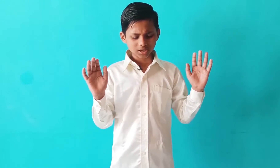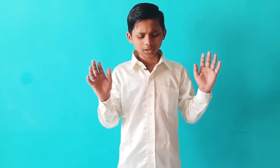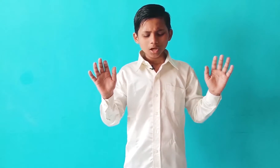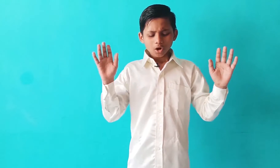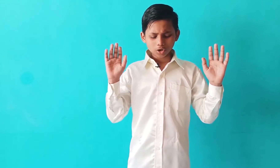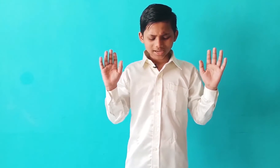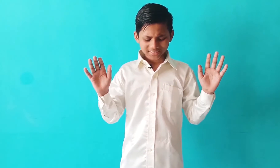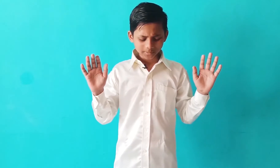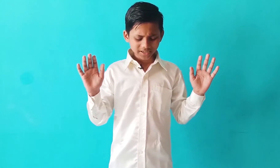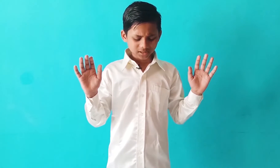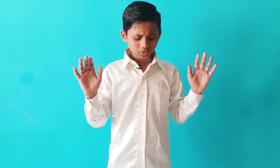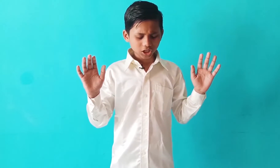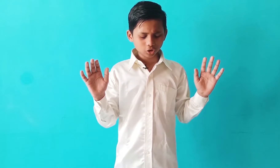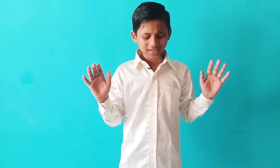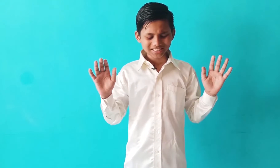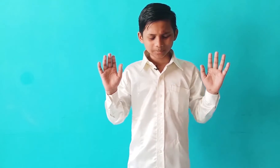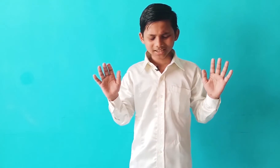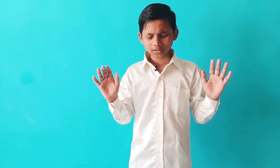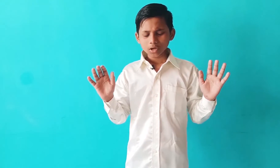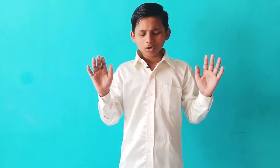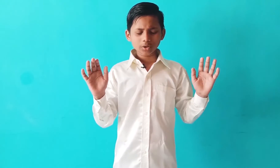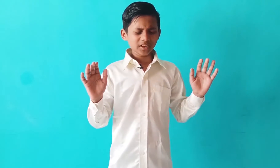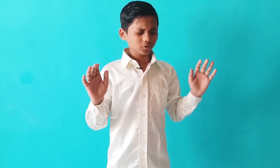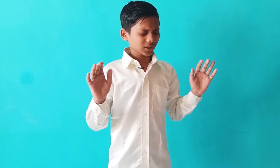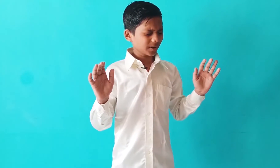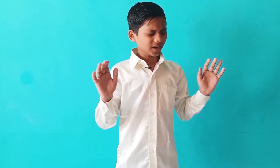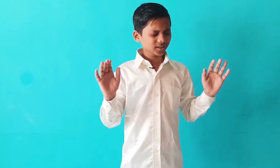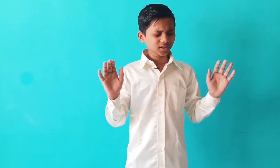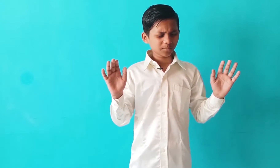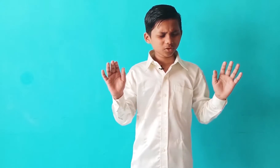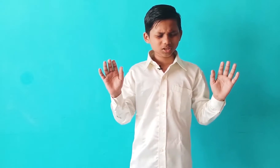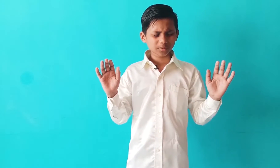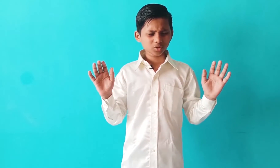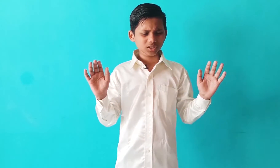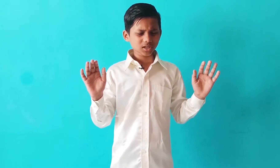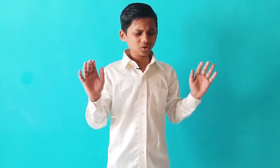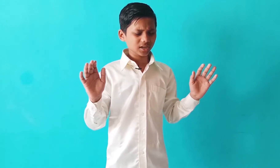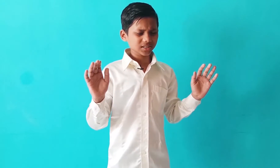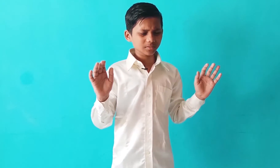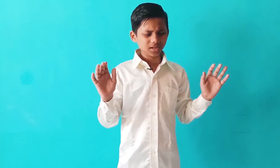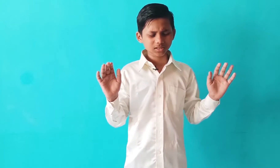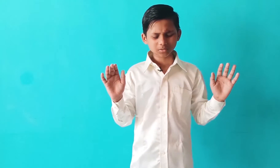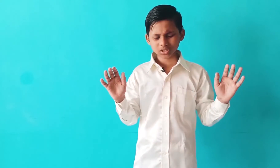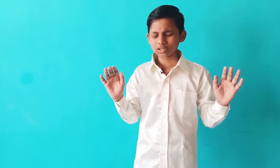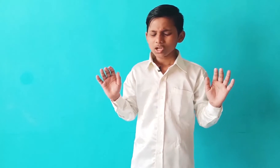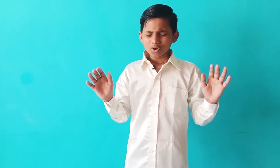போஸ்க்ரே ஒரு கஸ் அப்ரிகான் தவஷ்கான் ஒரு கஸ் அப்ரிகான் ஒரு பல போஸ்கல ஆந்தில்ல போஸ்க போஸ்க்ரே ஒரு கஸ் அப்ரிகான் தவஷ்கான் ஒரு